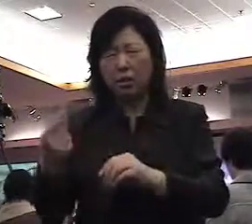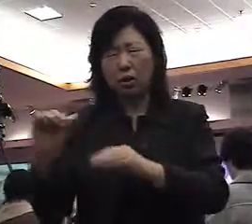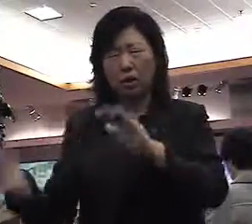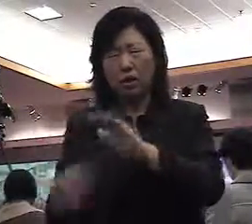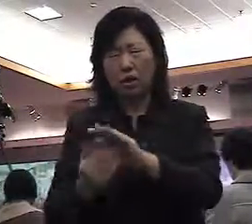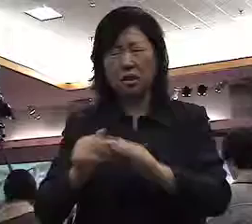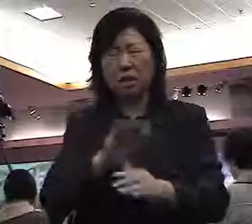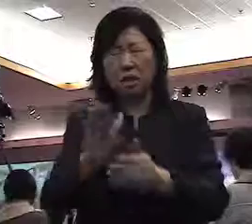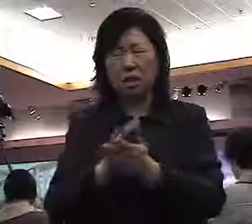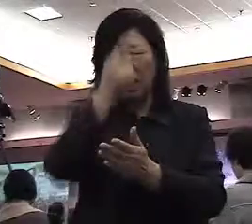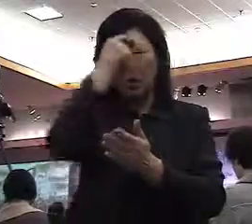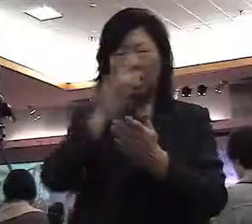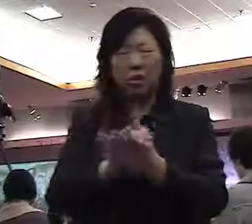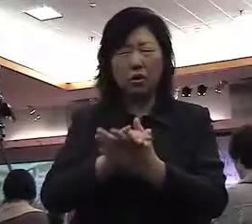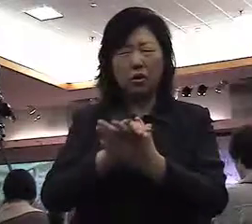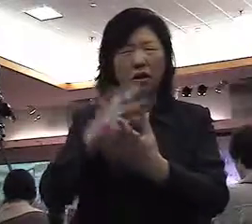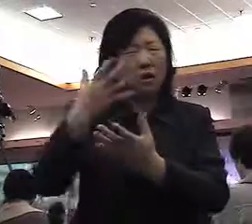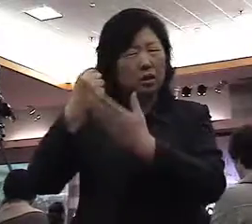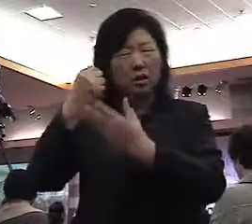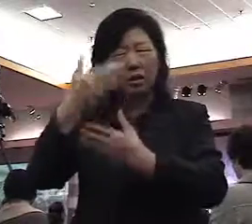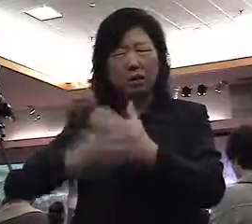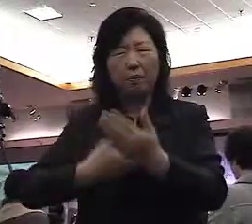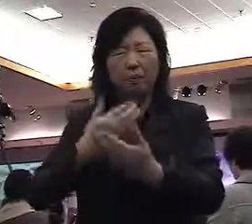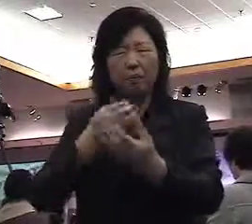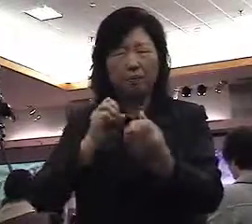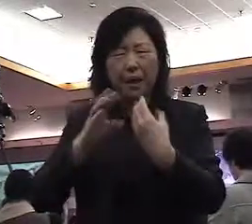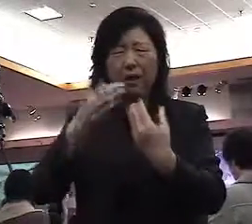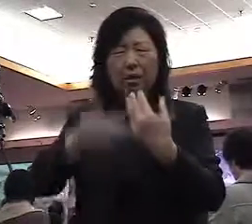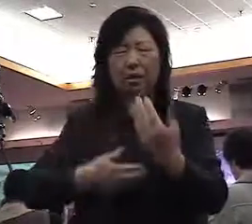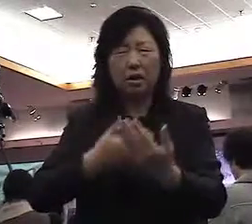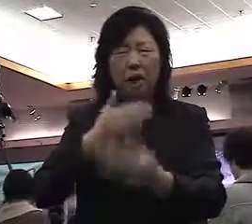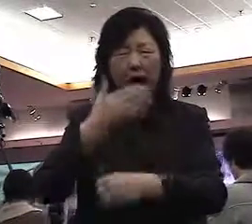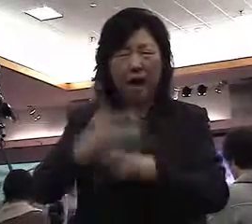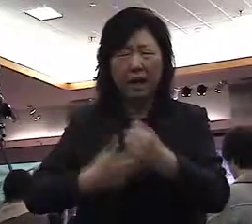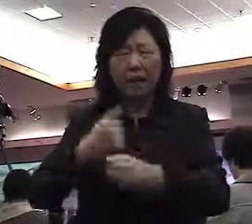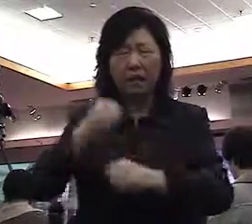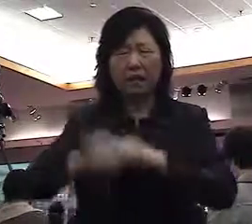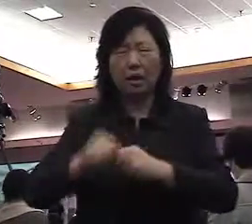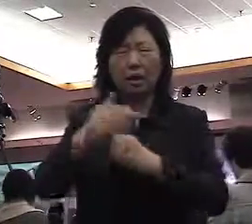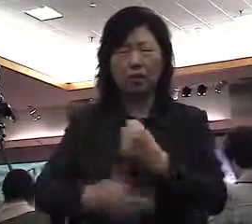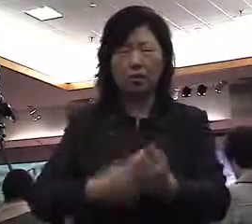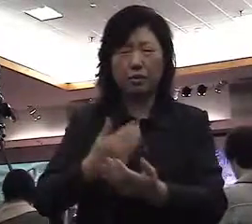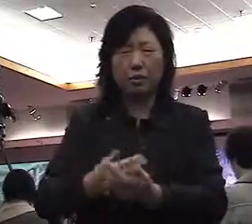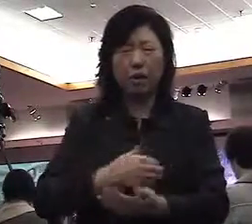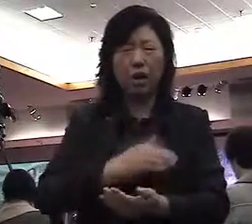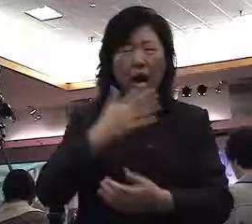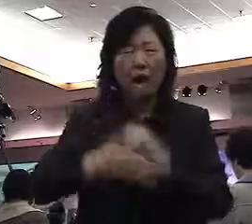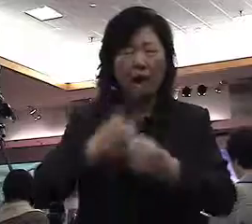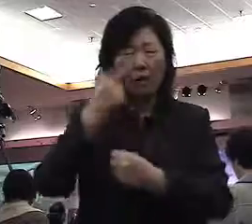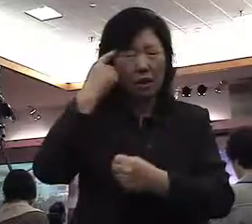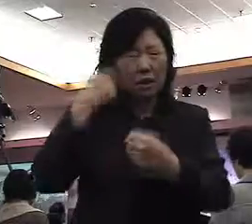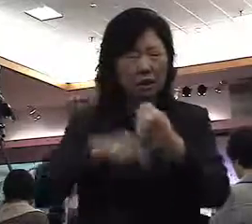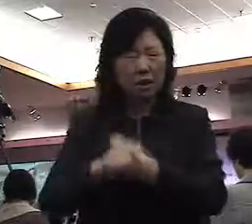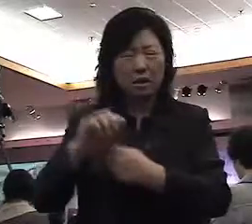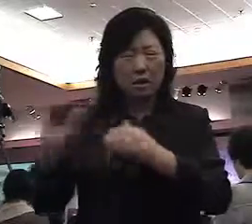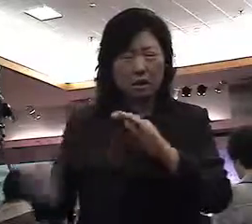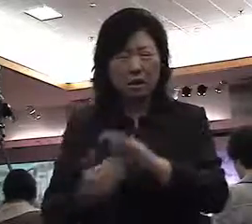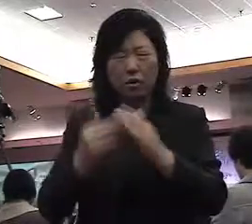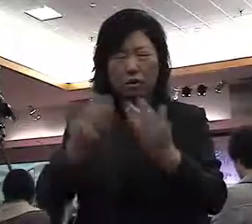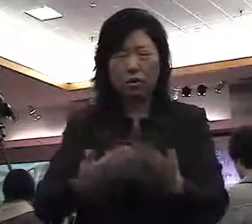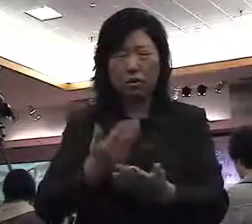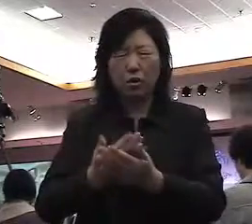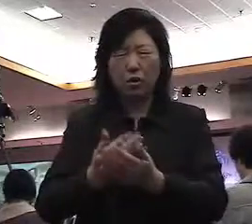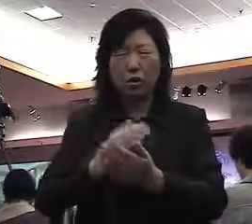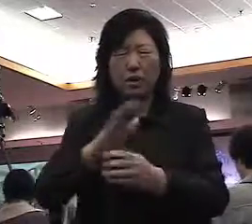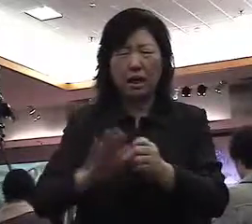있습니다. 아버지여, 우리가 기도하고 주님 역사하여 주시옵소서. 우리 교회를 불쌍히 여겨